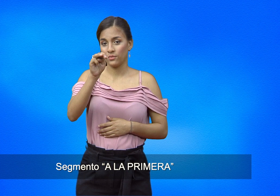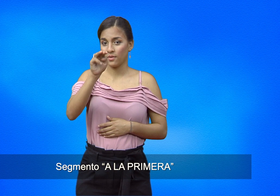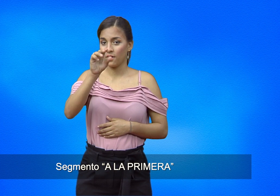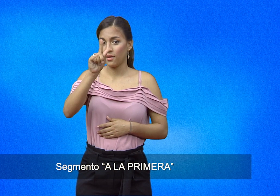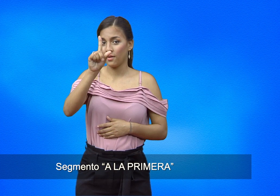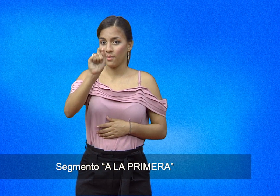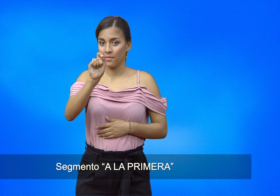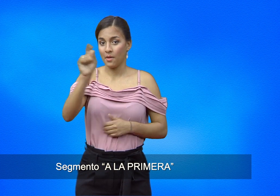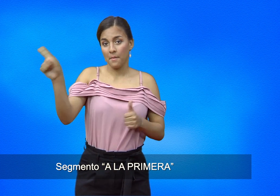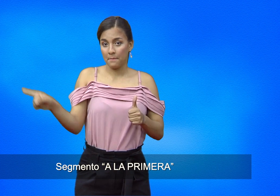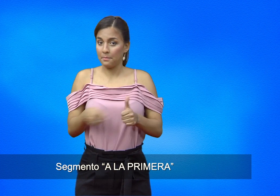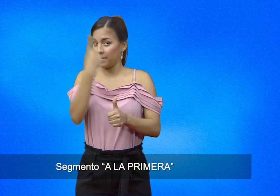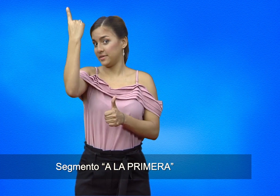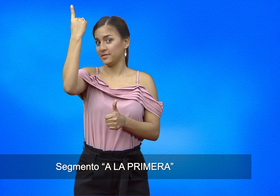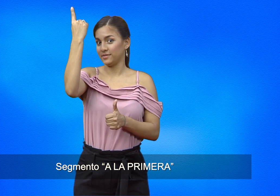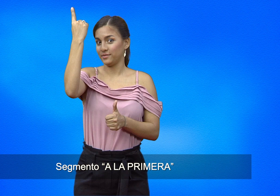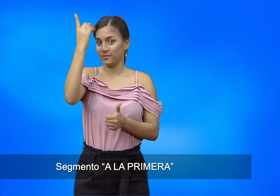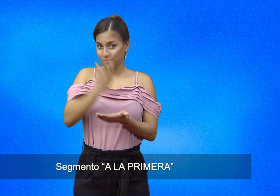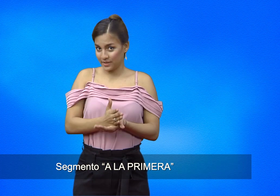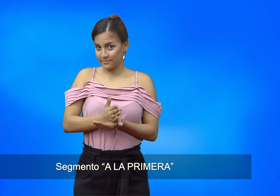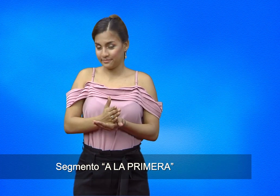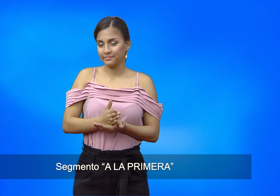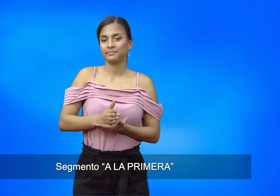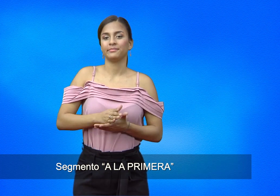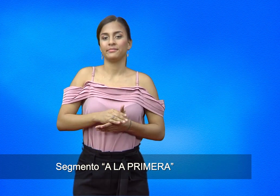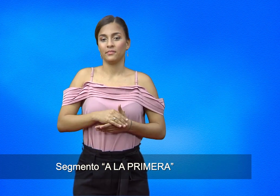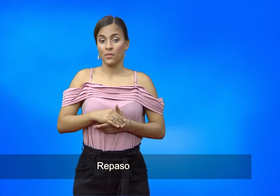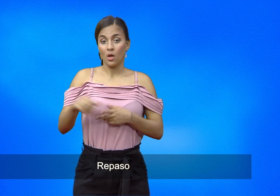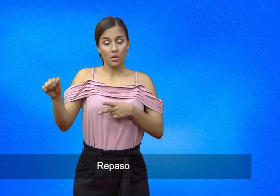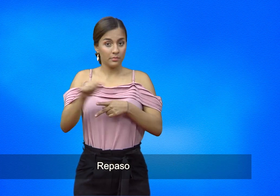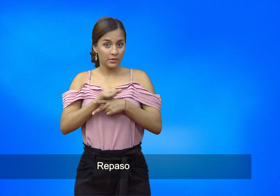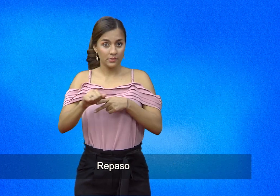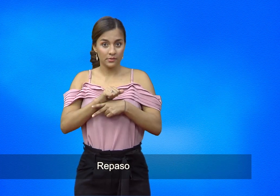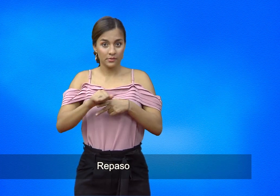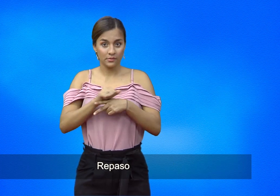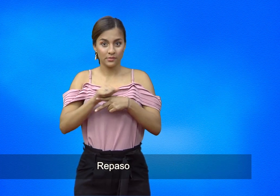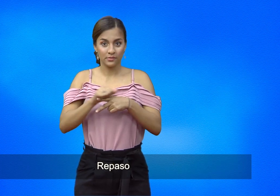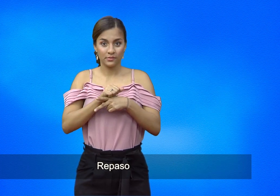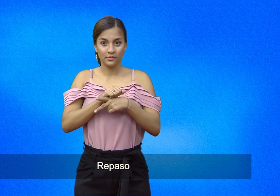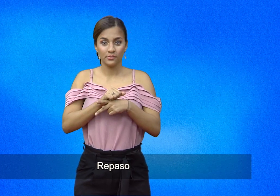segmentos a la primera repaso